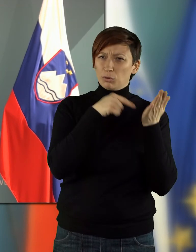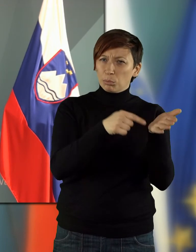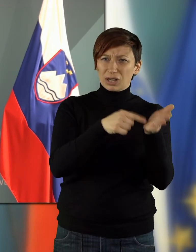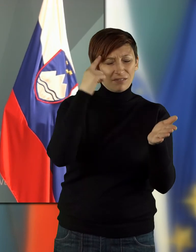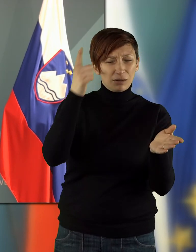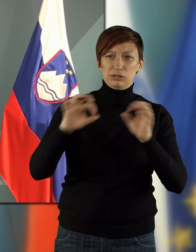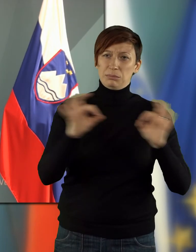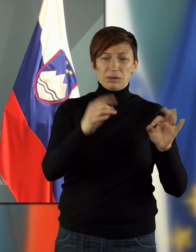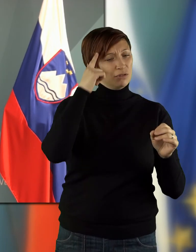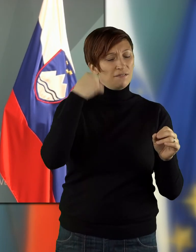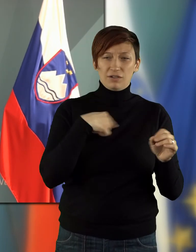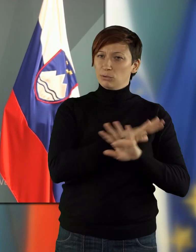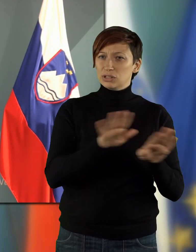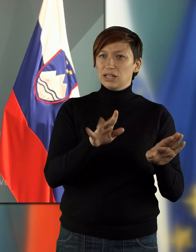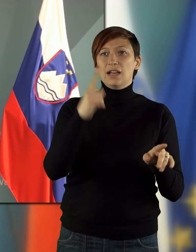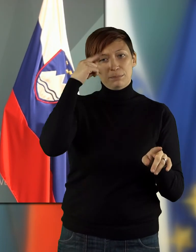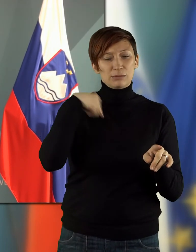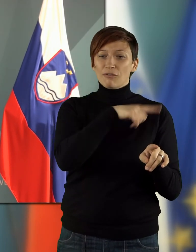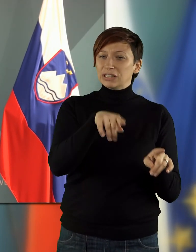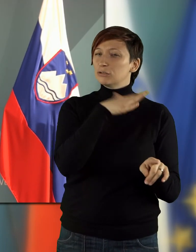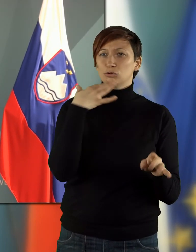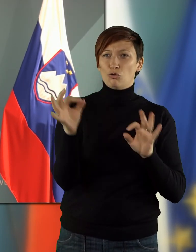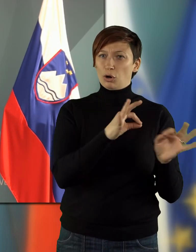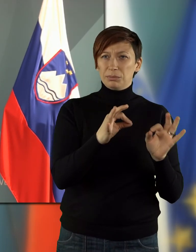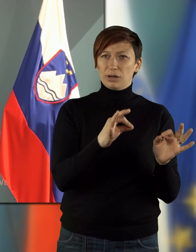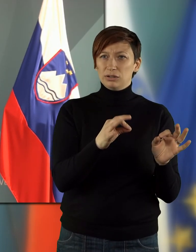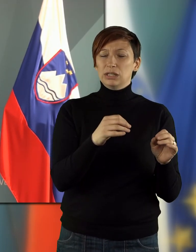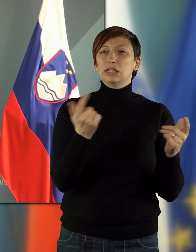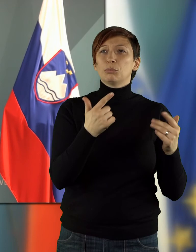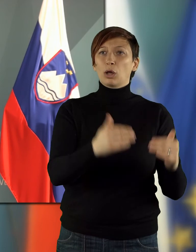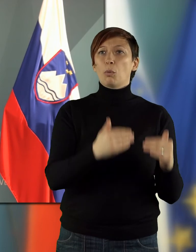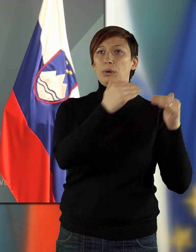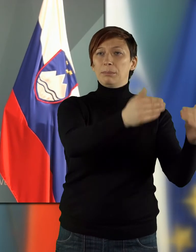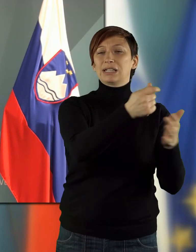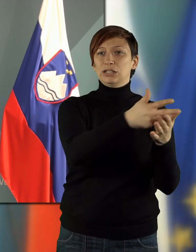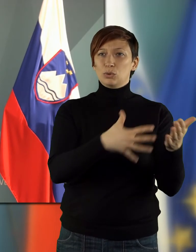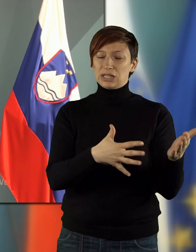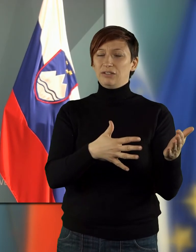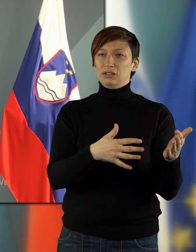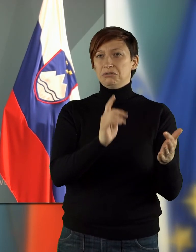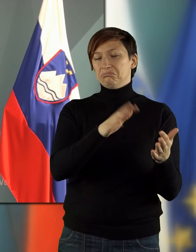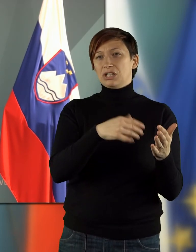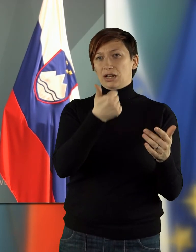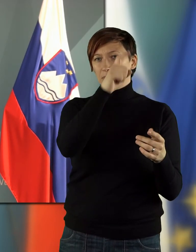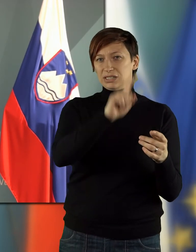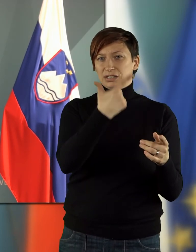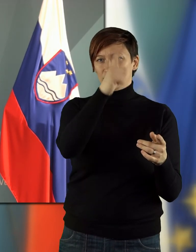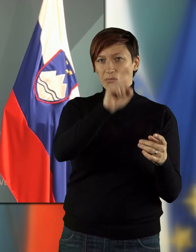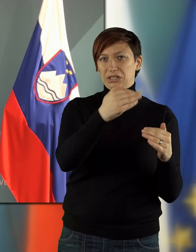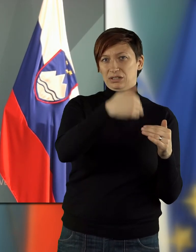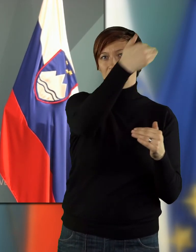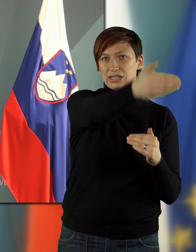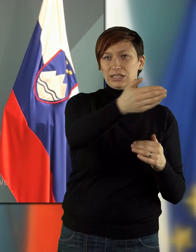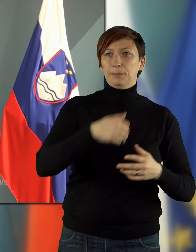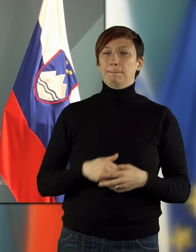moramo pokazati. In vedeli smo, da nismo bili dovolj pripravljeni. In zaradi tega bi lahko premaknili ocenjevanje na kakšen